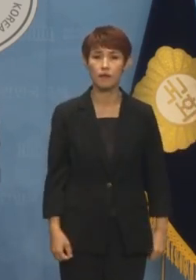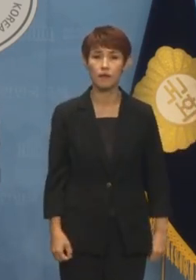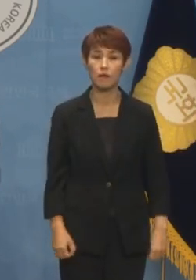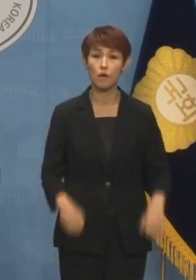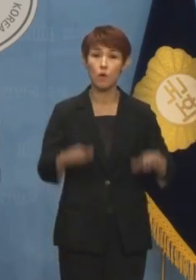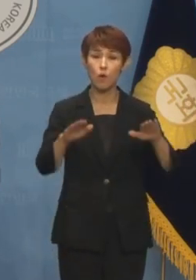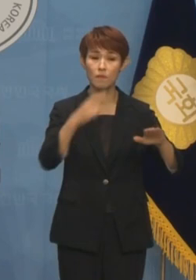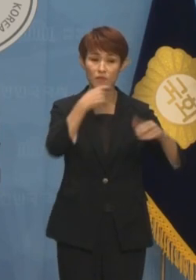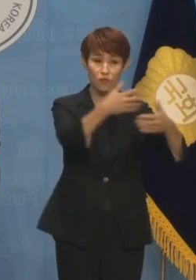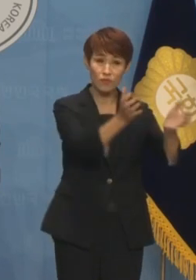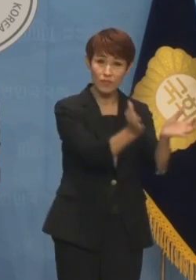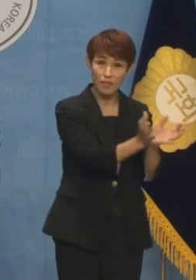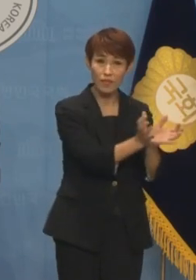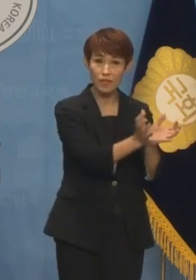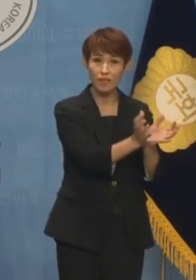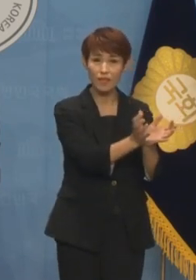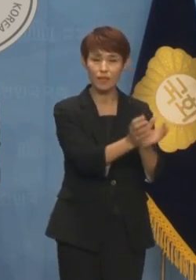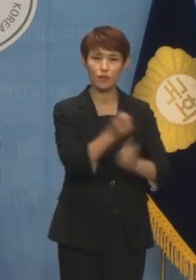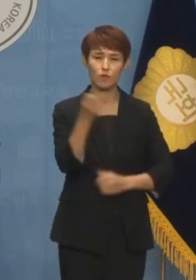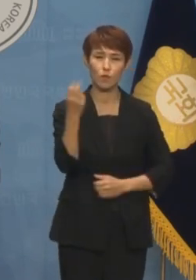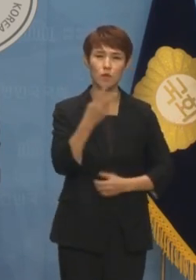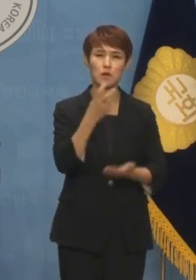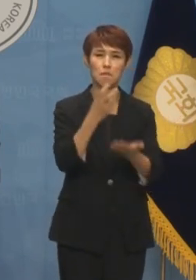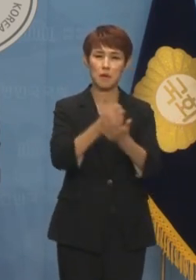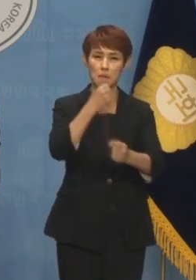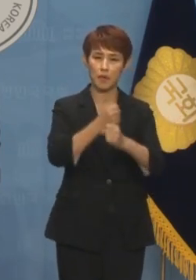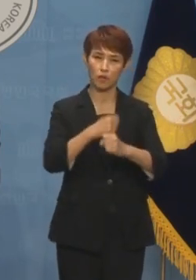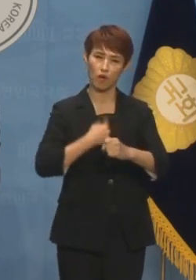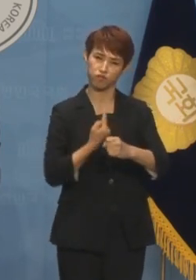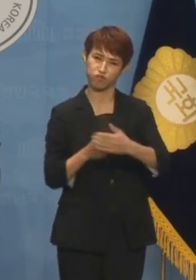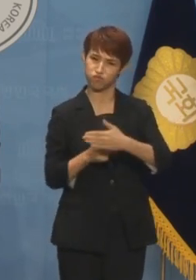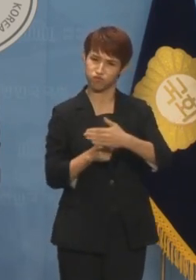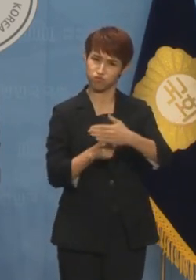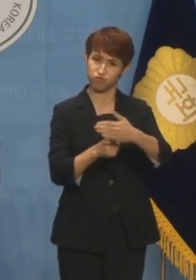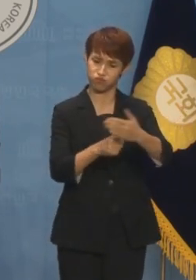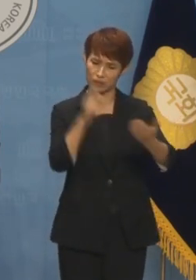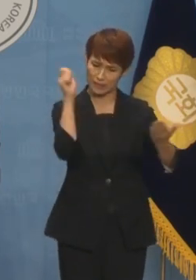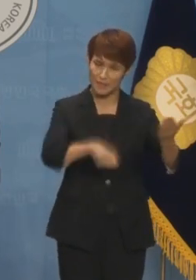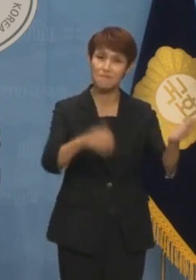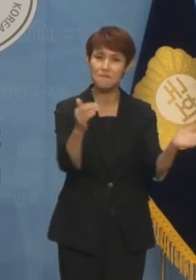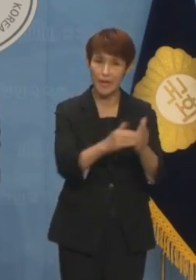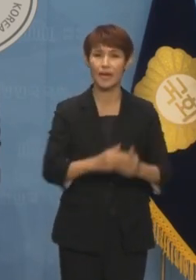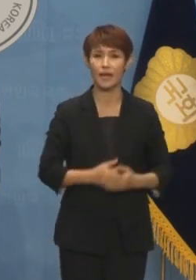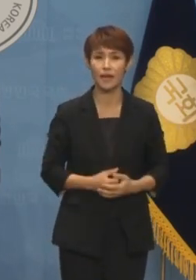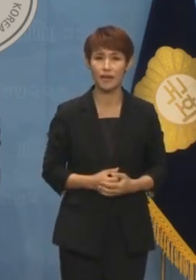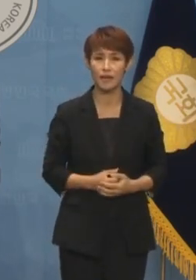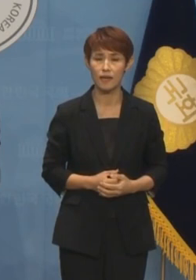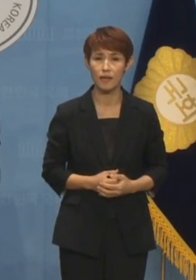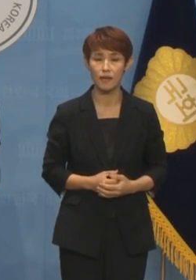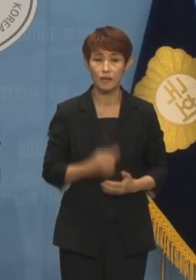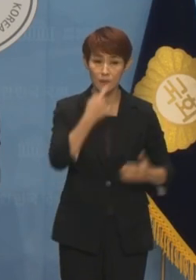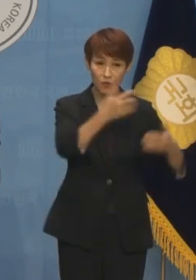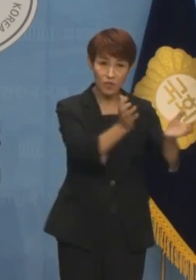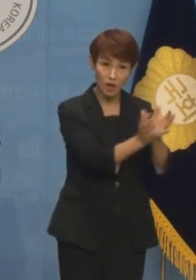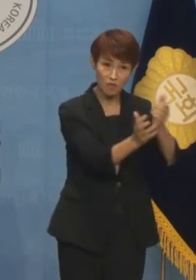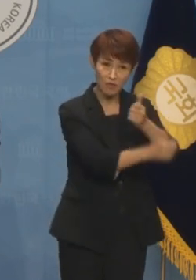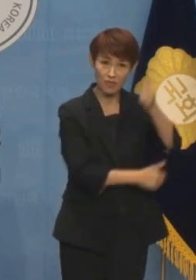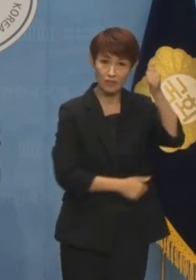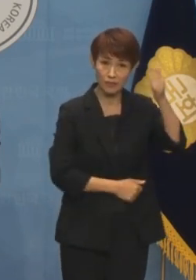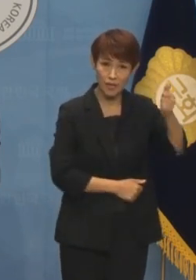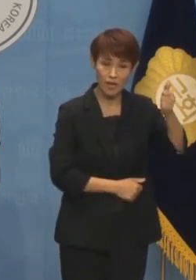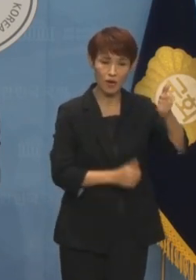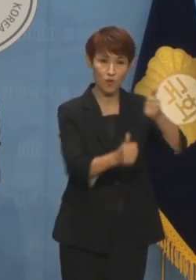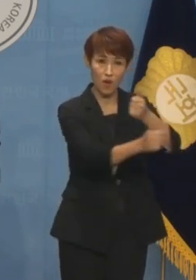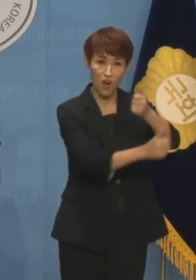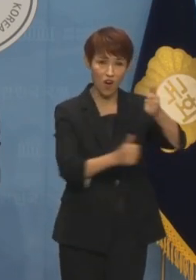오늘 민주당이 또 한 번 입법 독주의 만행을 저질렀습니다. 민주당 위원장과